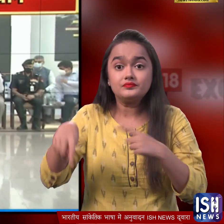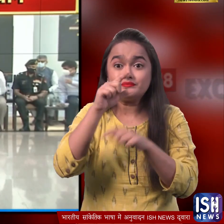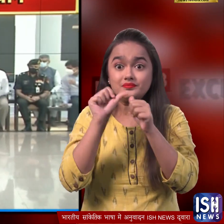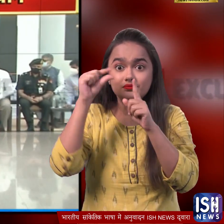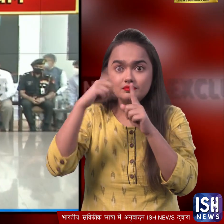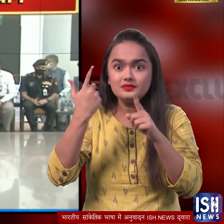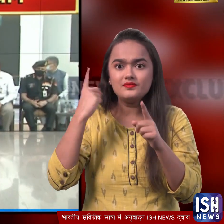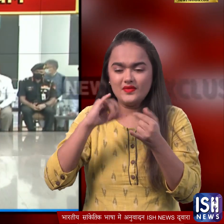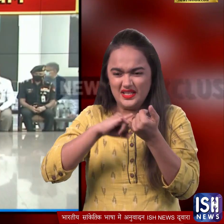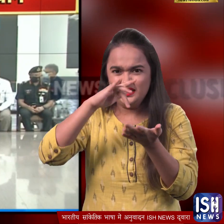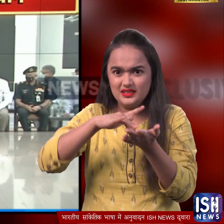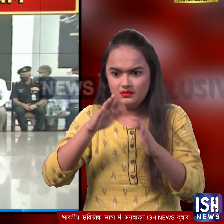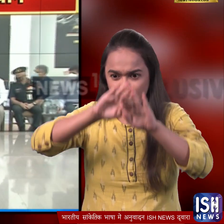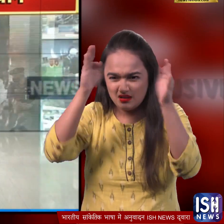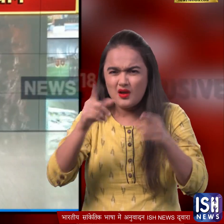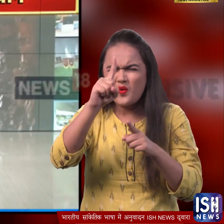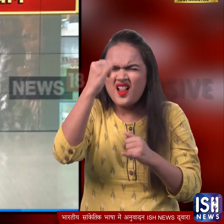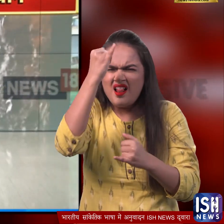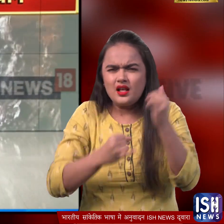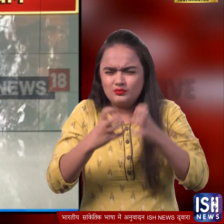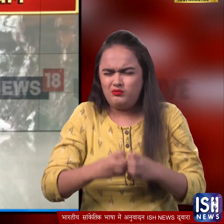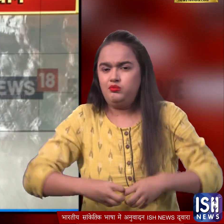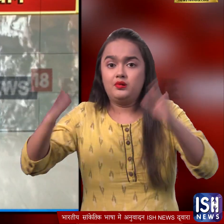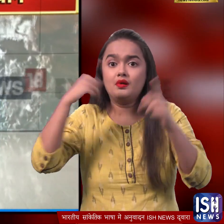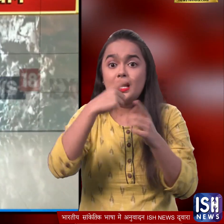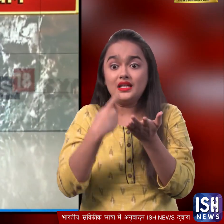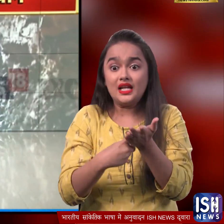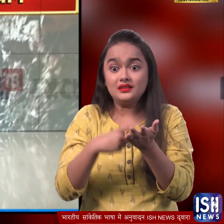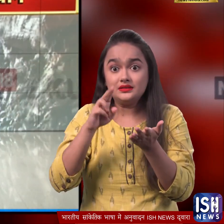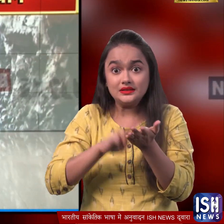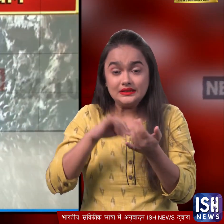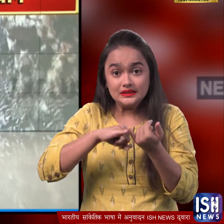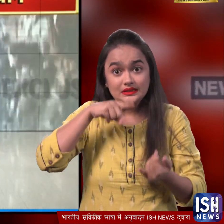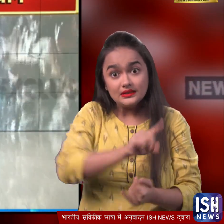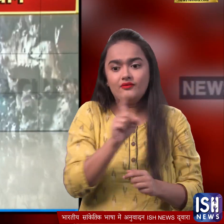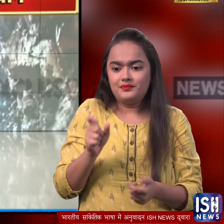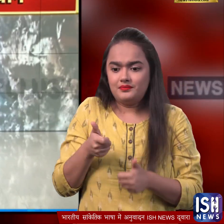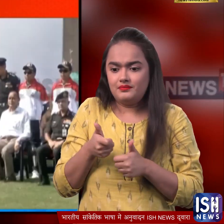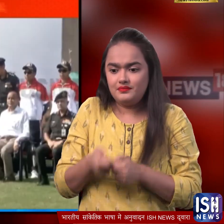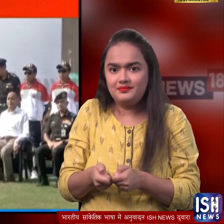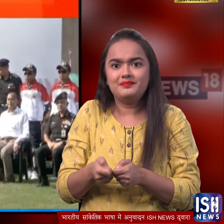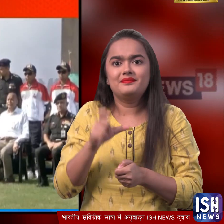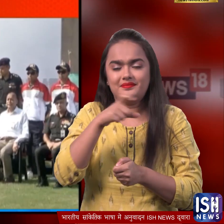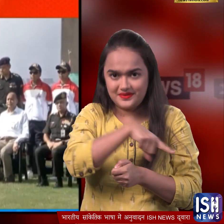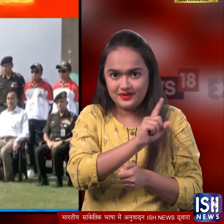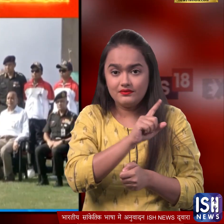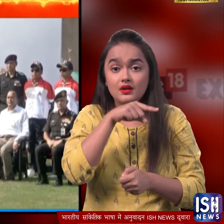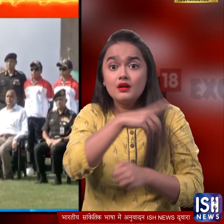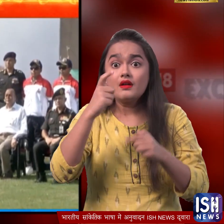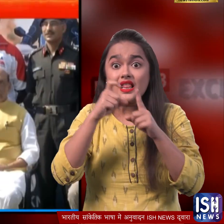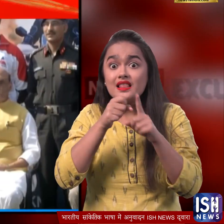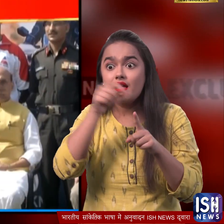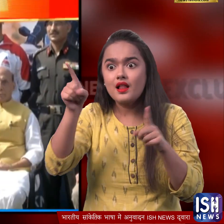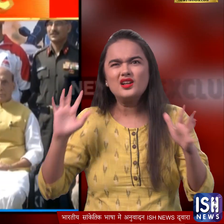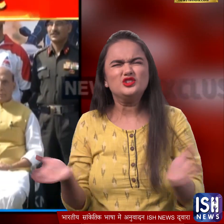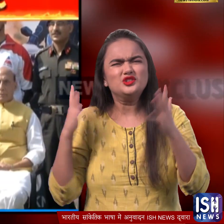तवांग में बनाई गई सेला सुरंग का आखिरी ब्लास्ट खुद रक्षा मंत्री राजनाथ सिंह ने बटन दबाकर किया, जिसके लिए दिल्ली